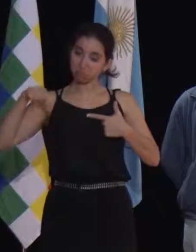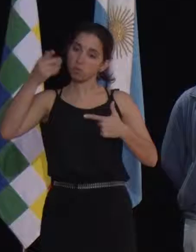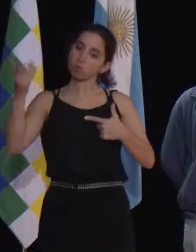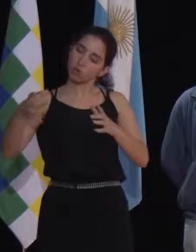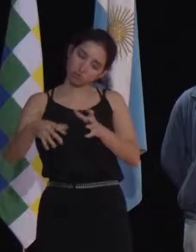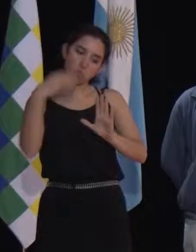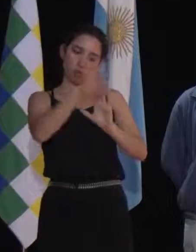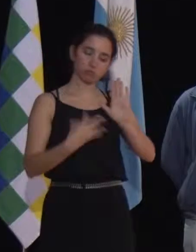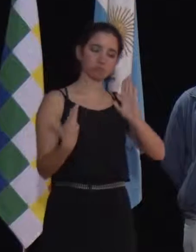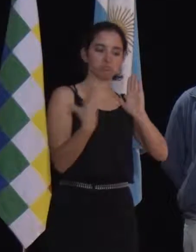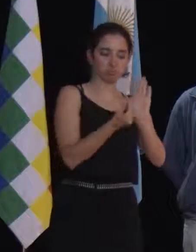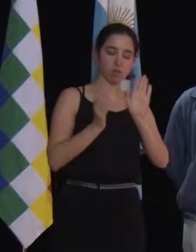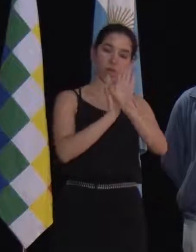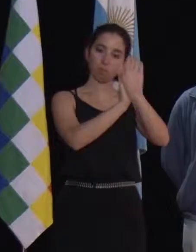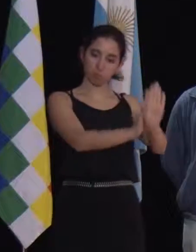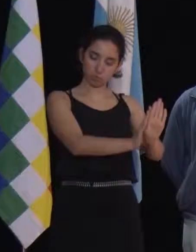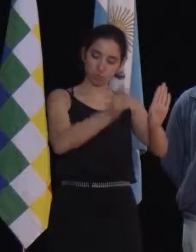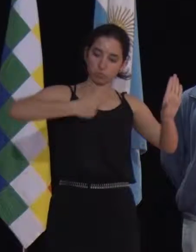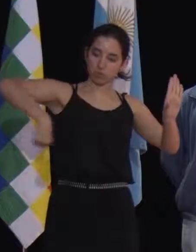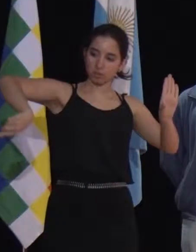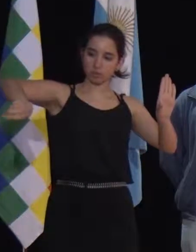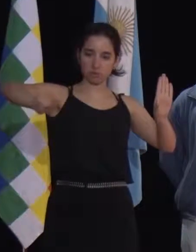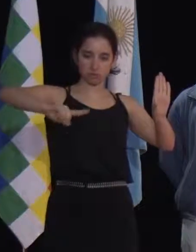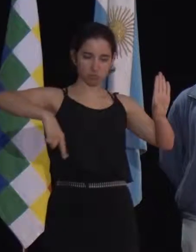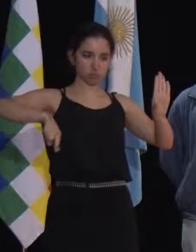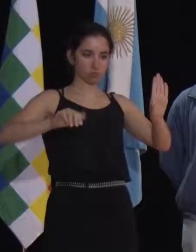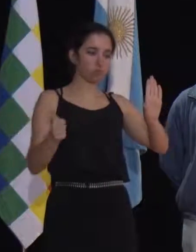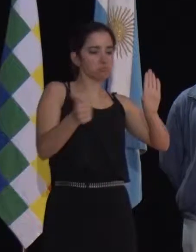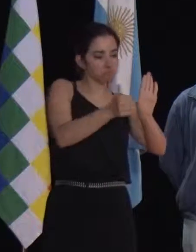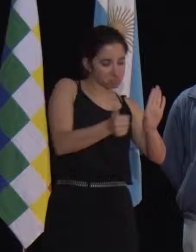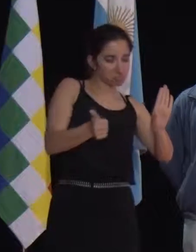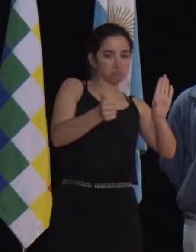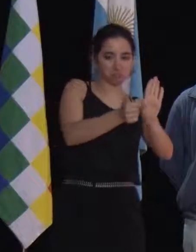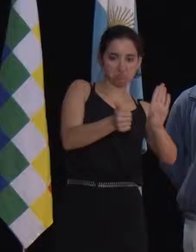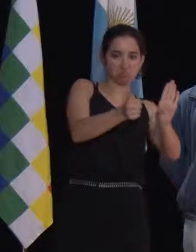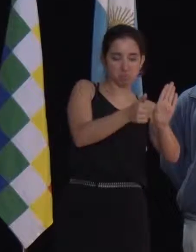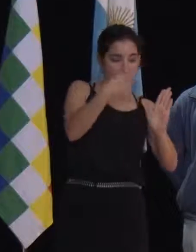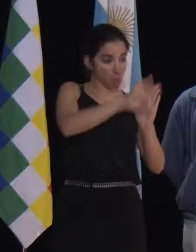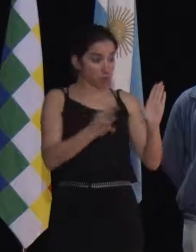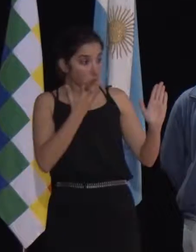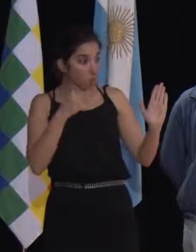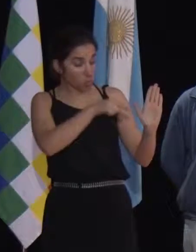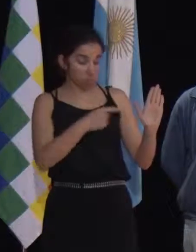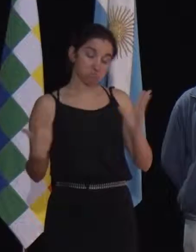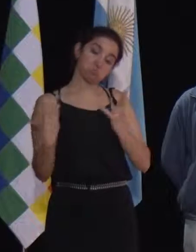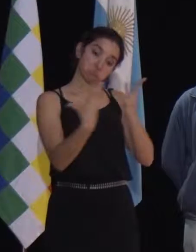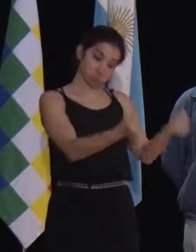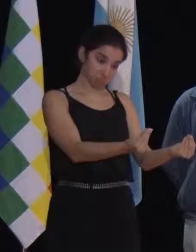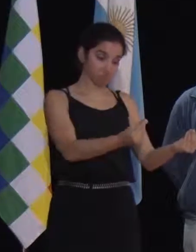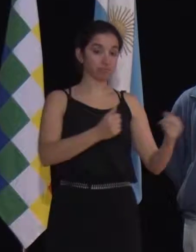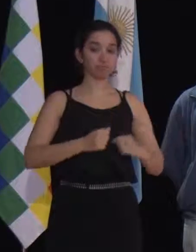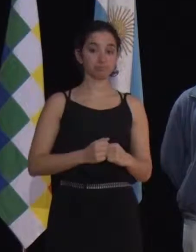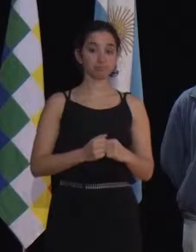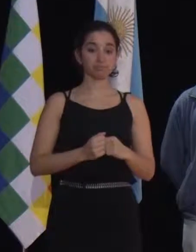está haciendo un seguimiento bastante particular con nosotros porque les gustó el proyecto y nos están ayudando en ese